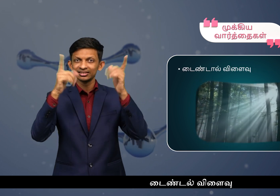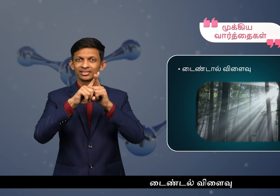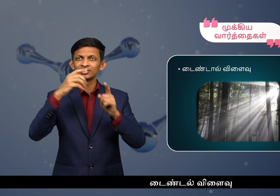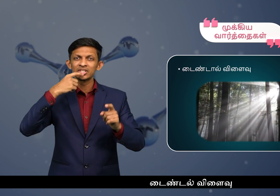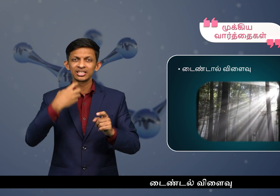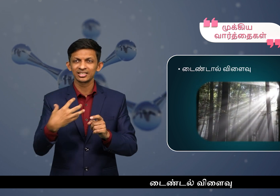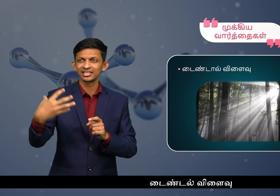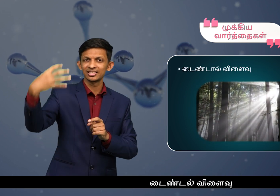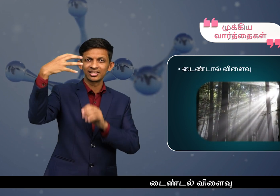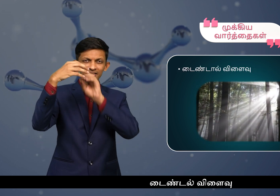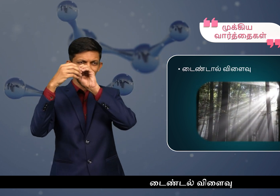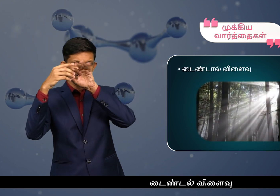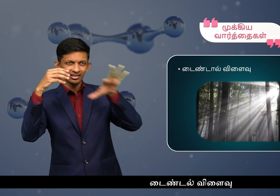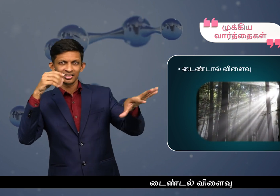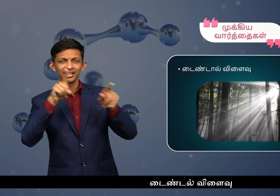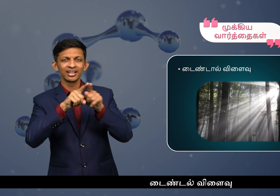டைண்டல் விளைவு.